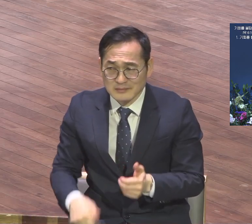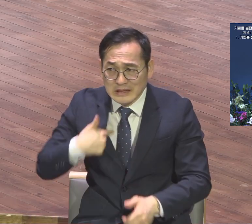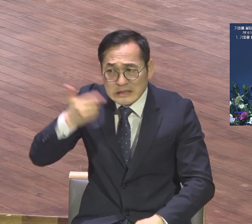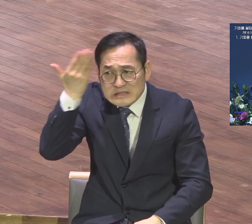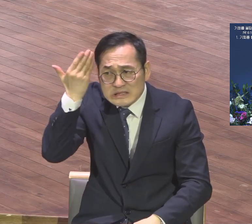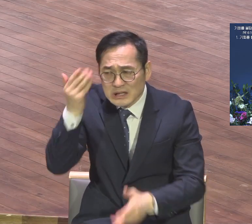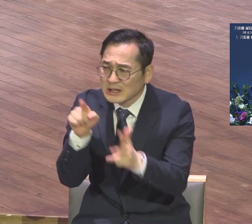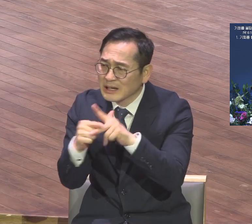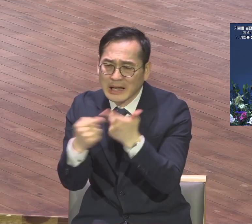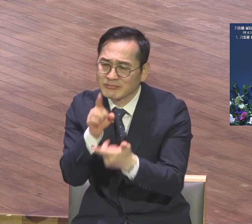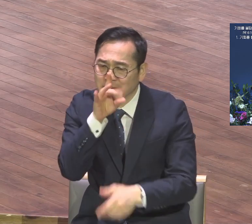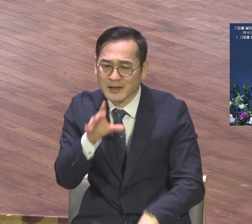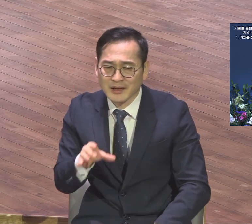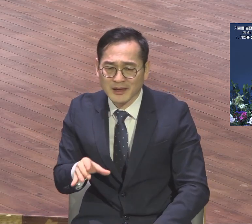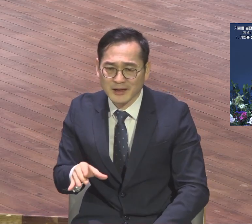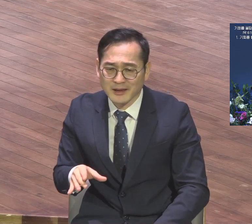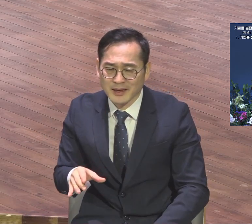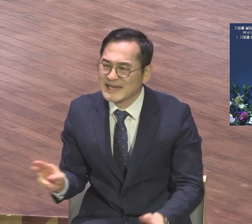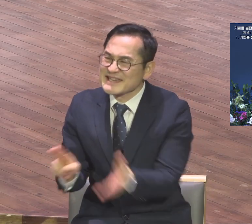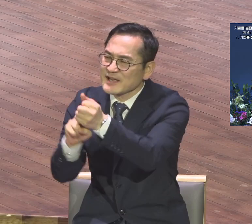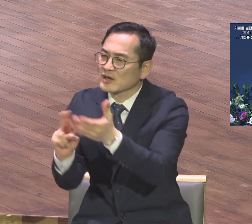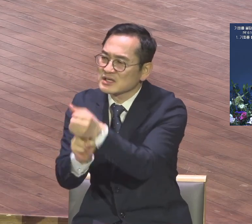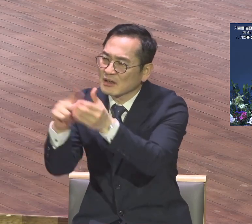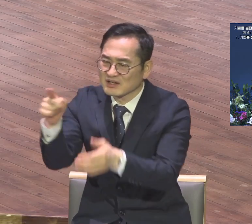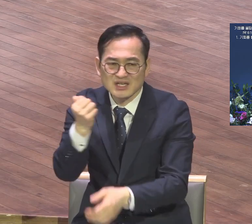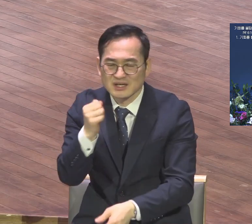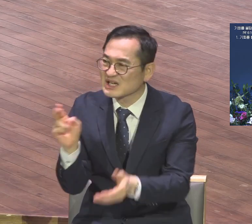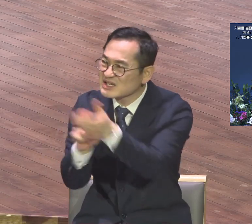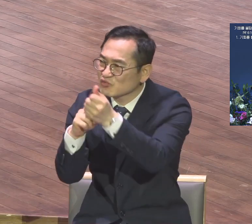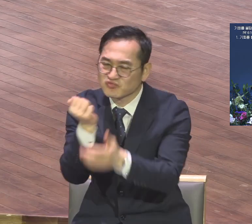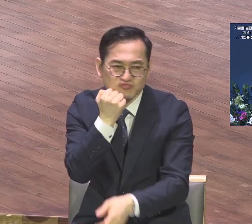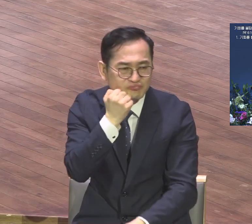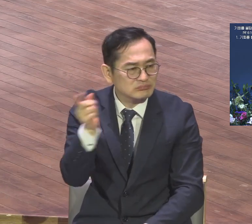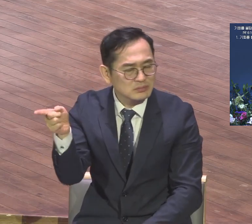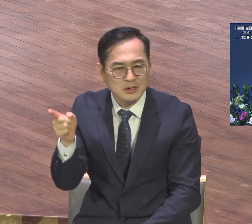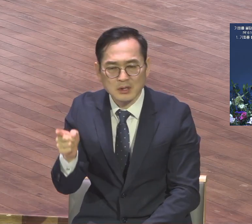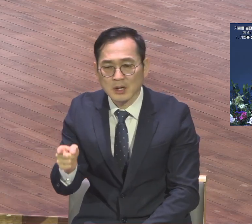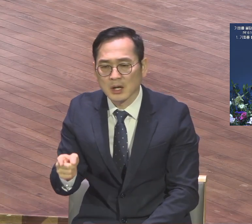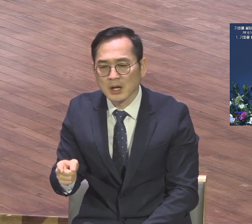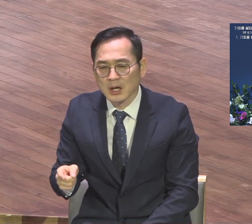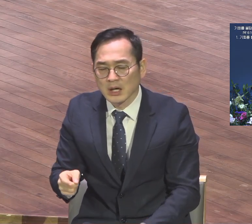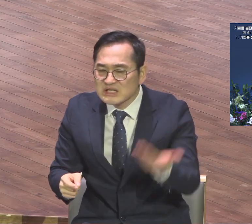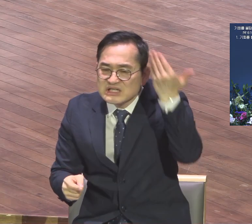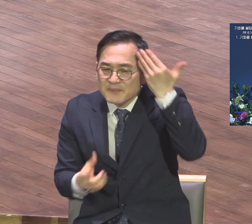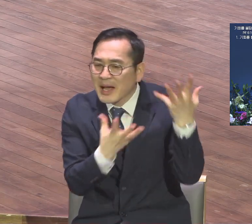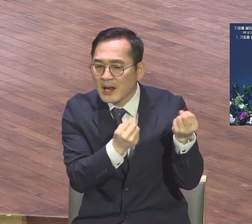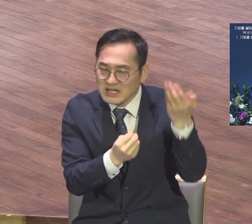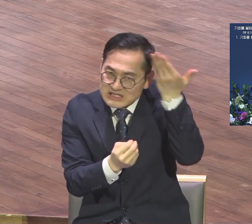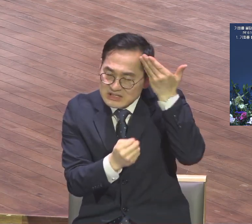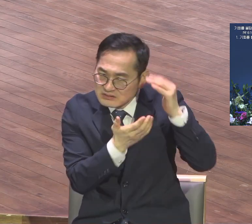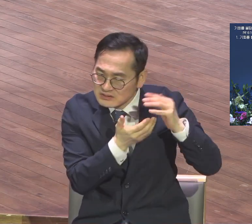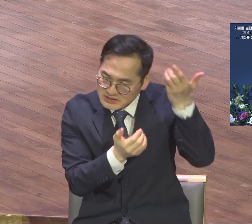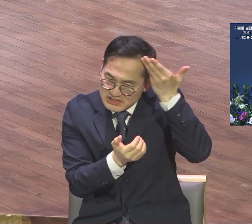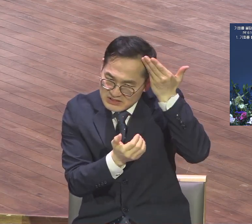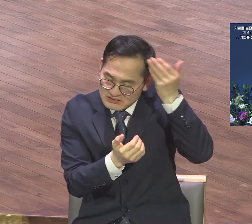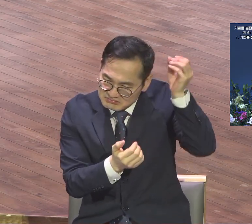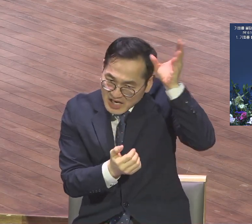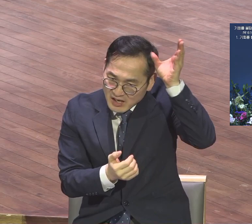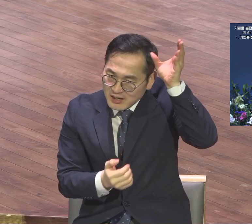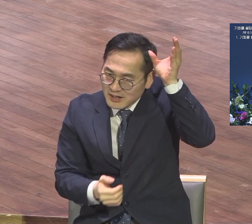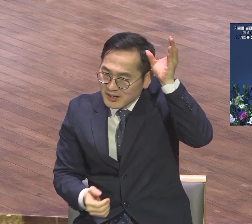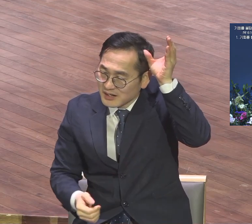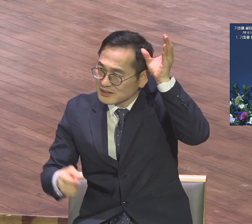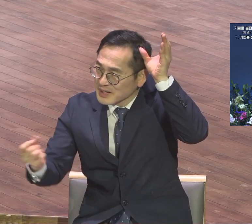이 교회에서는 세상 지식 가지고 그래서 많이 배운 게 좋은데 많이 배울수록 진짜 신앙생활 안 자라요. 자기가 판단을 자꾸